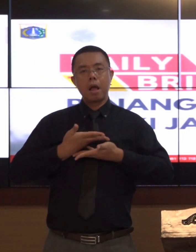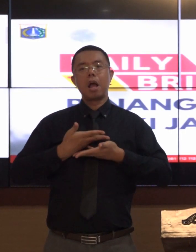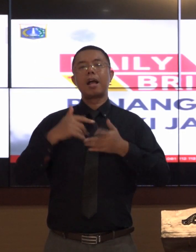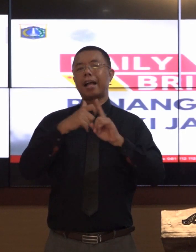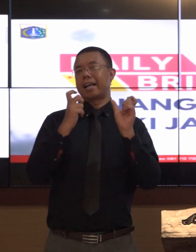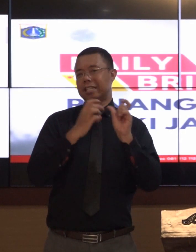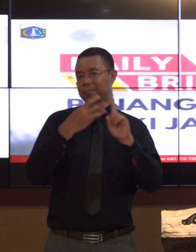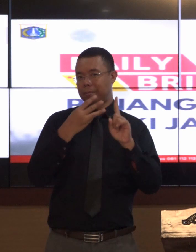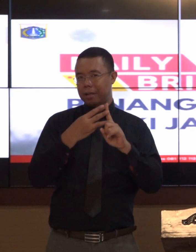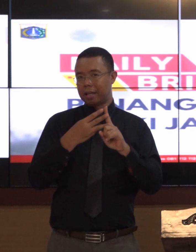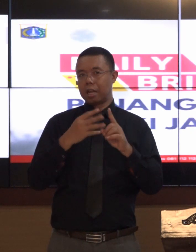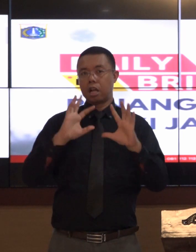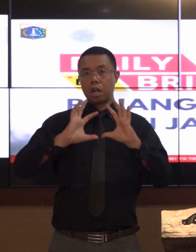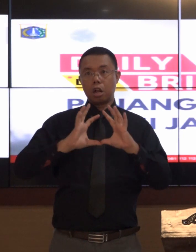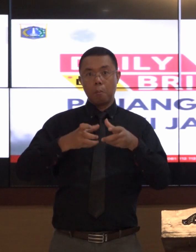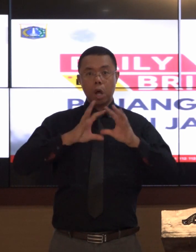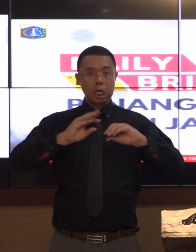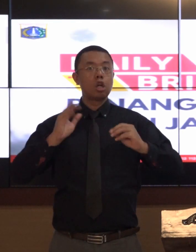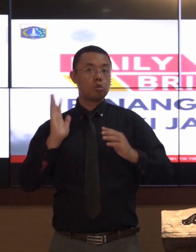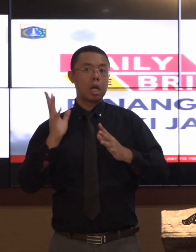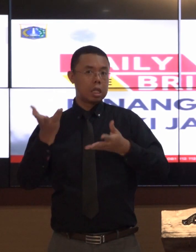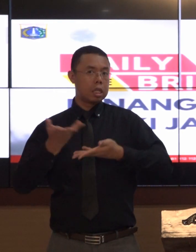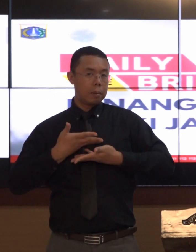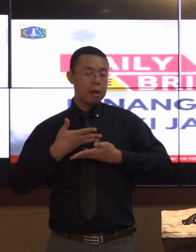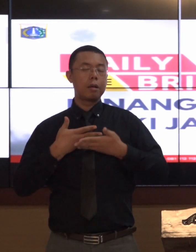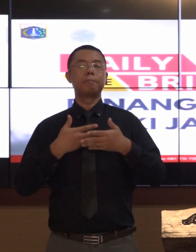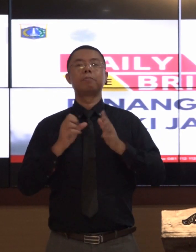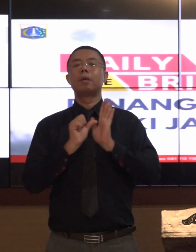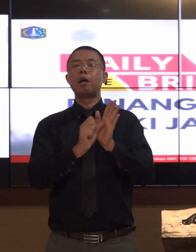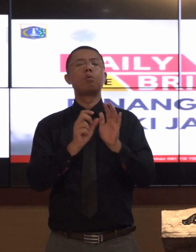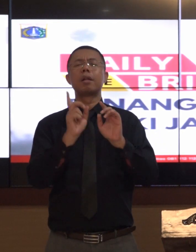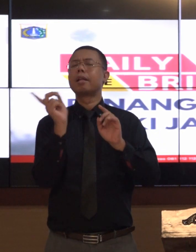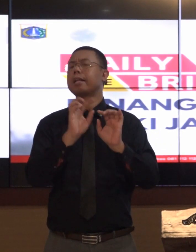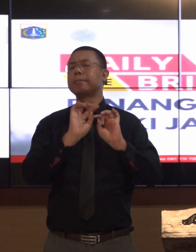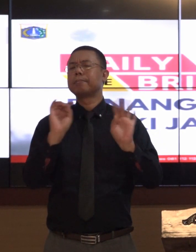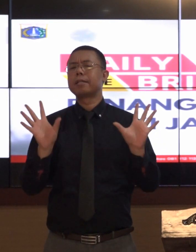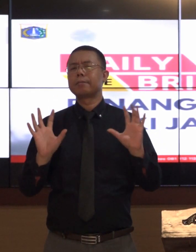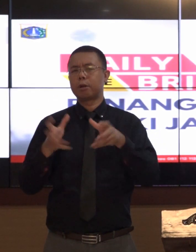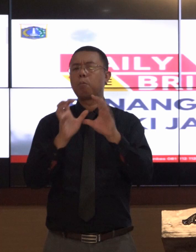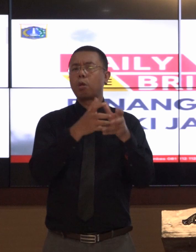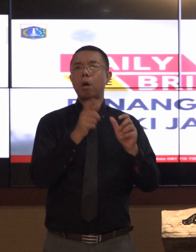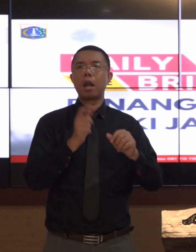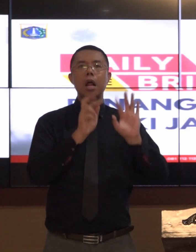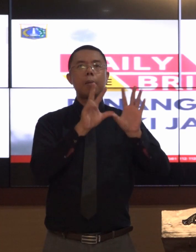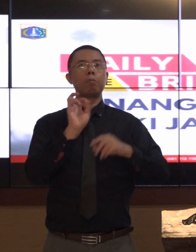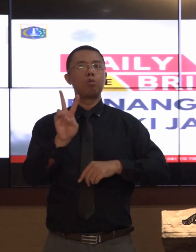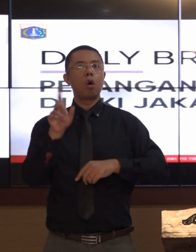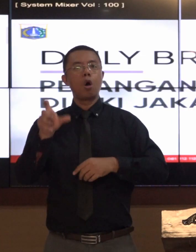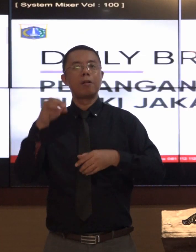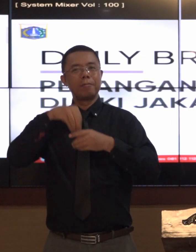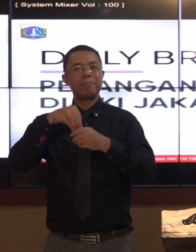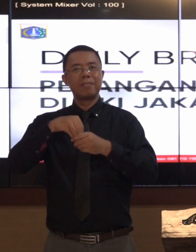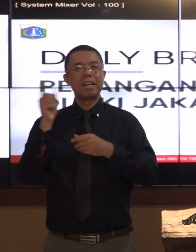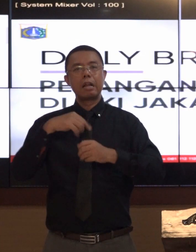Pokja ksbb juga telah menerima komitmen bantuan dari berbagai kalangan saat ini terdapat 82 donatur